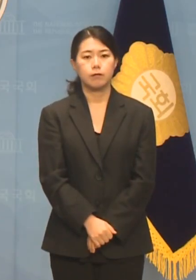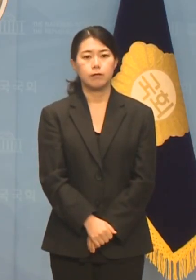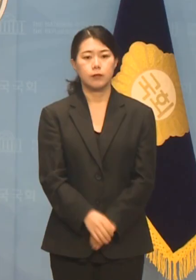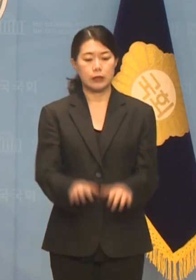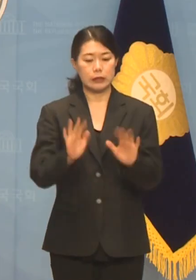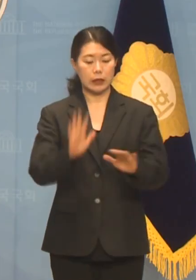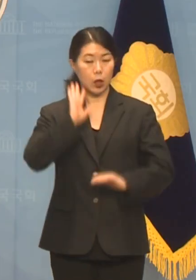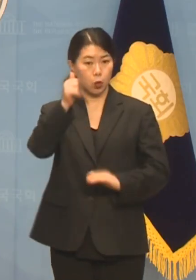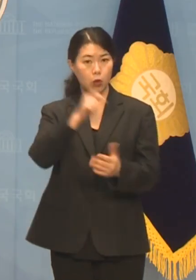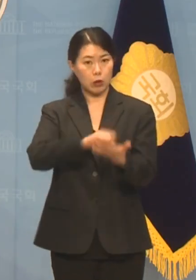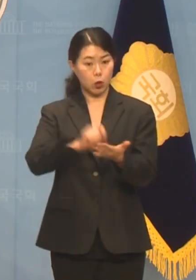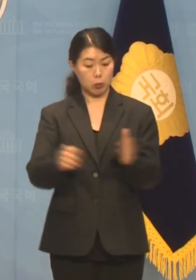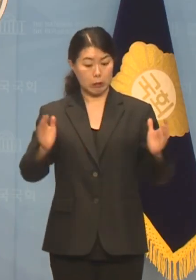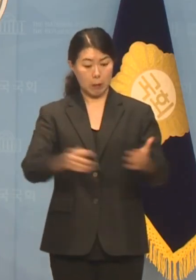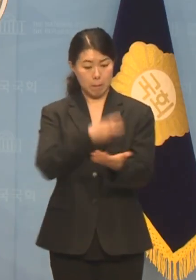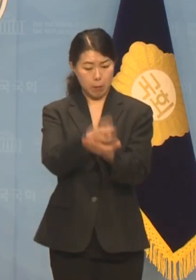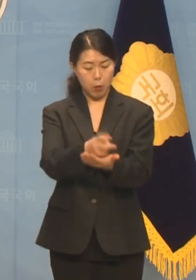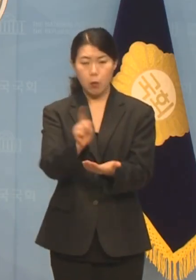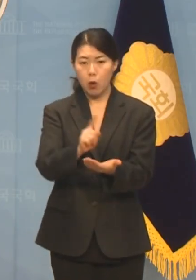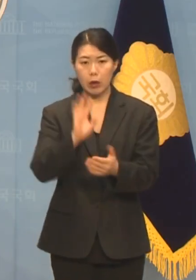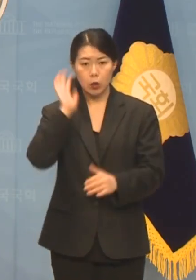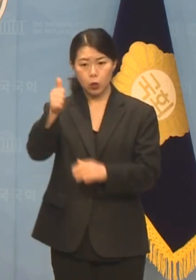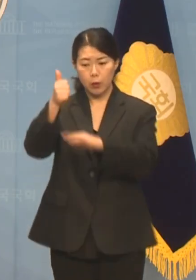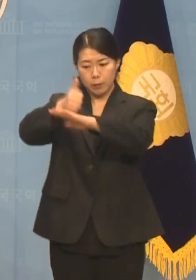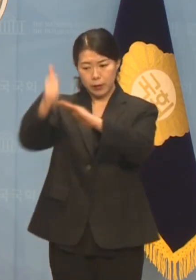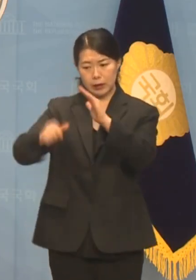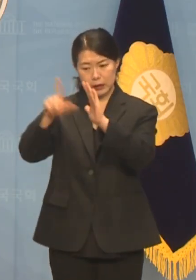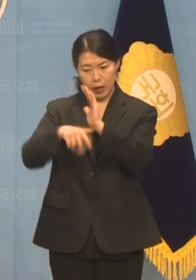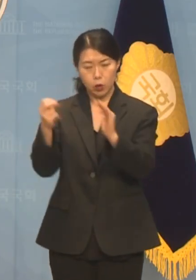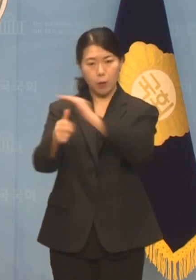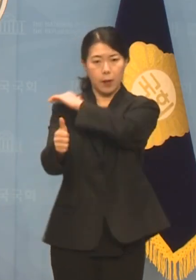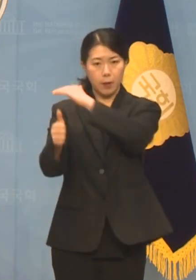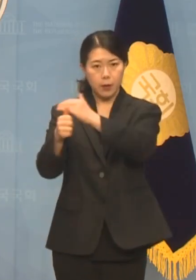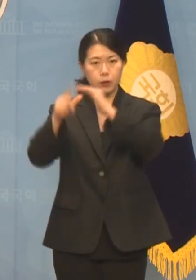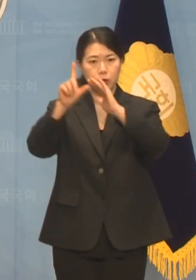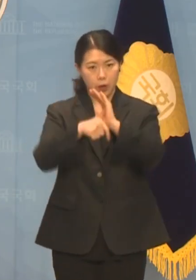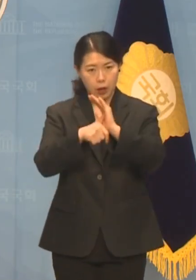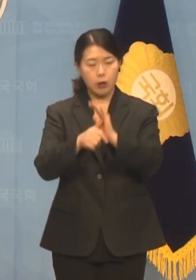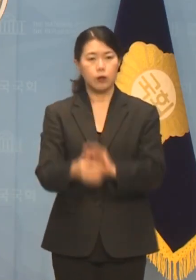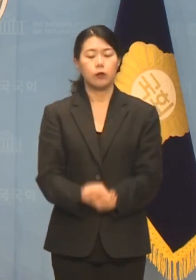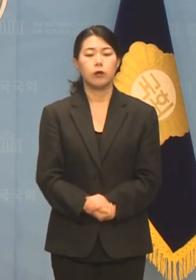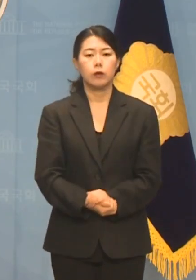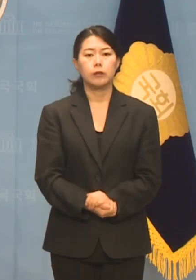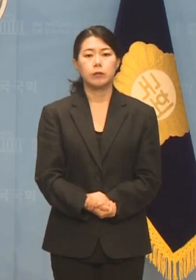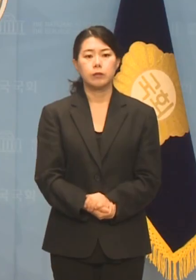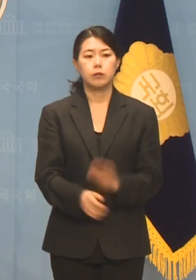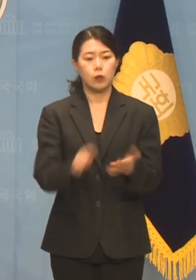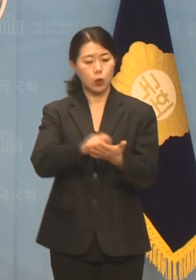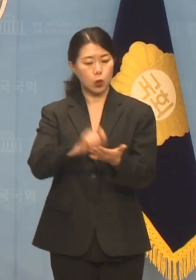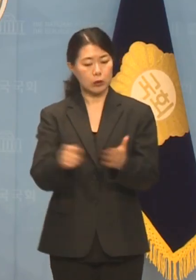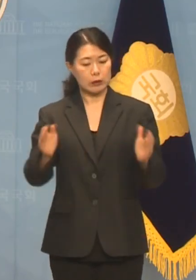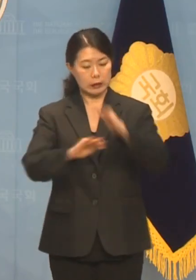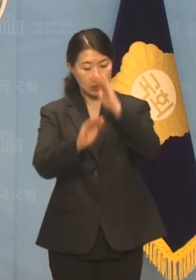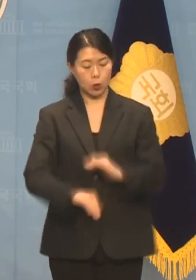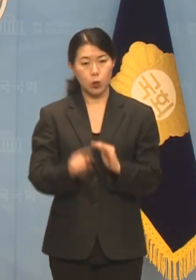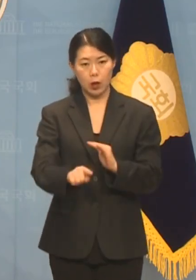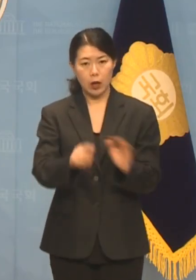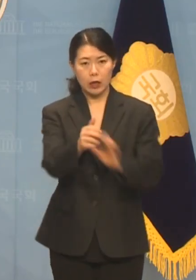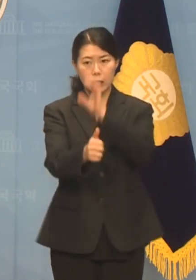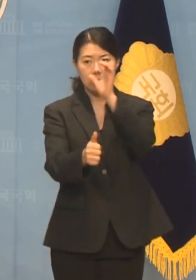현행 대통령 기록물법에는 대통령이 퇴임하거나 파면을 포함한 거리 시에 기록물들을 대통령